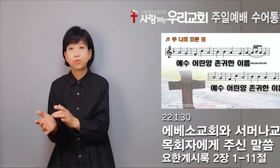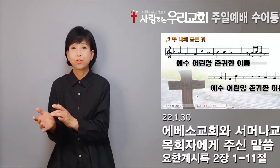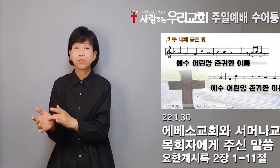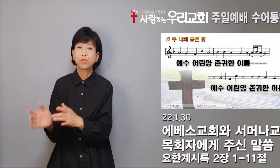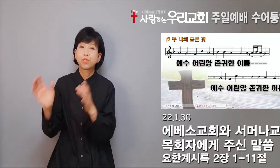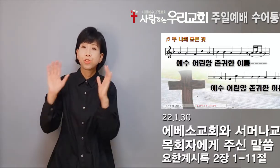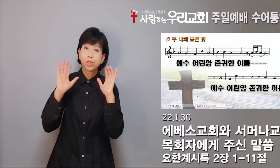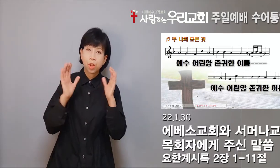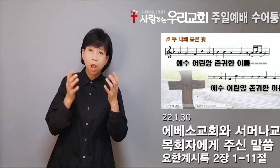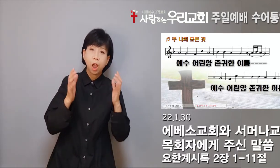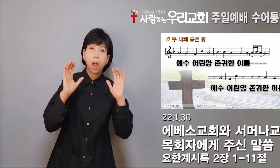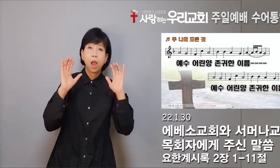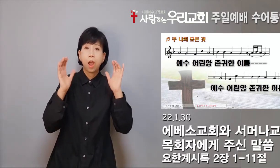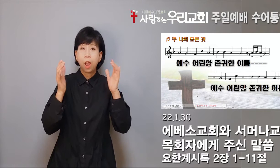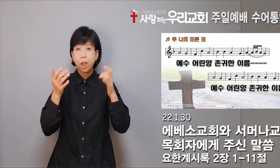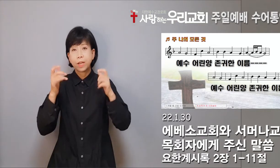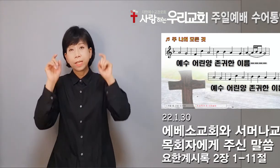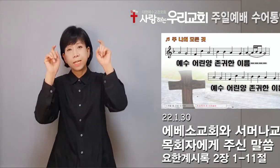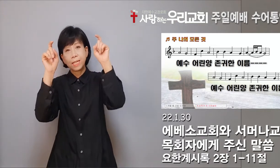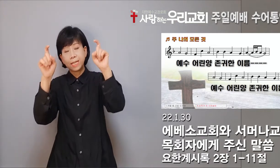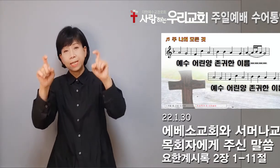예수